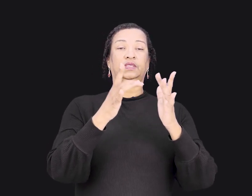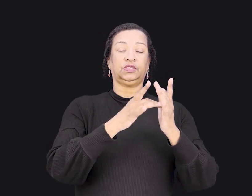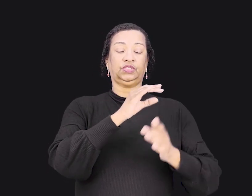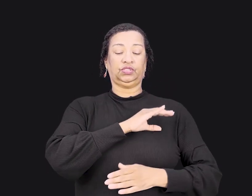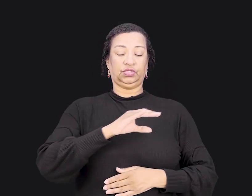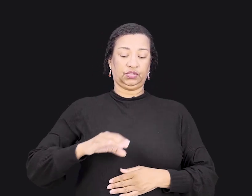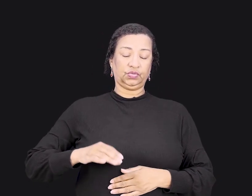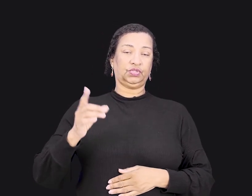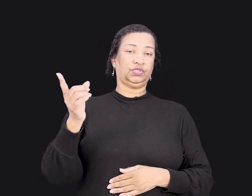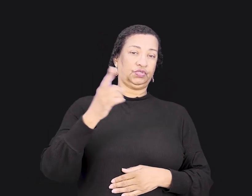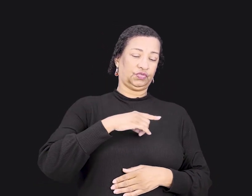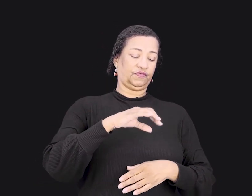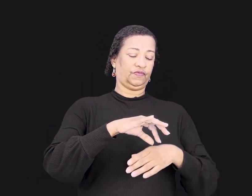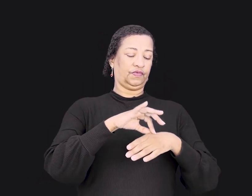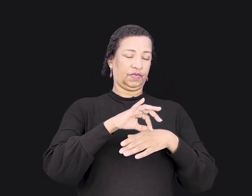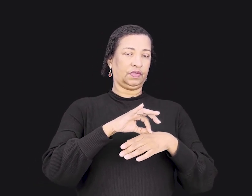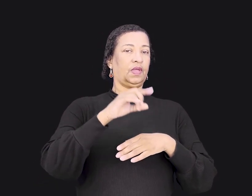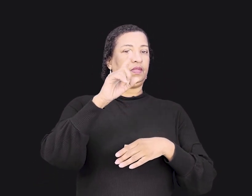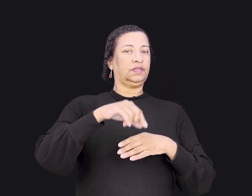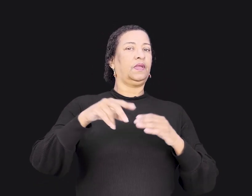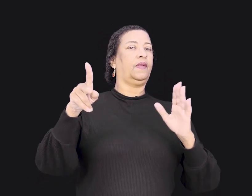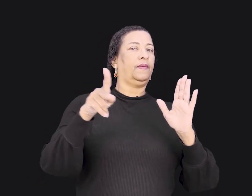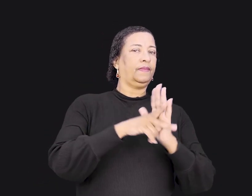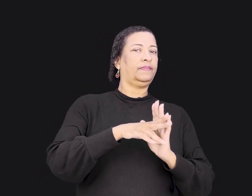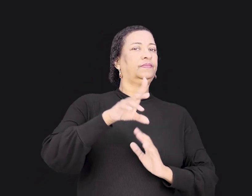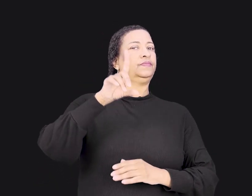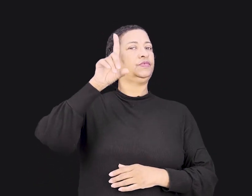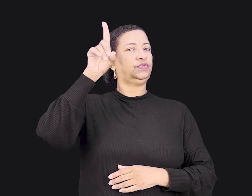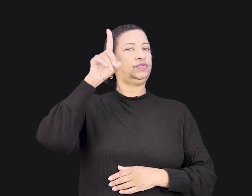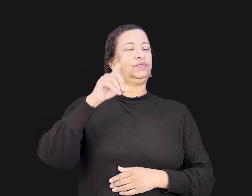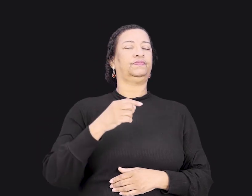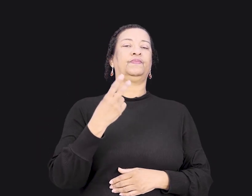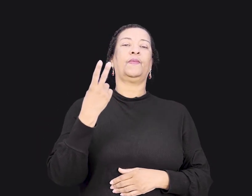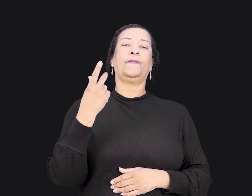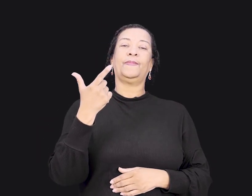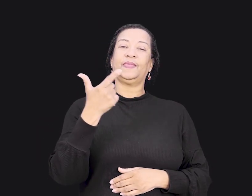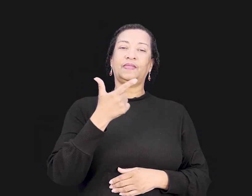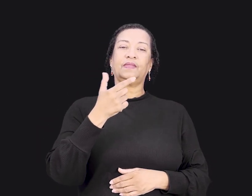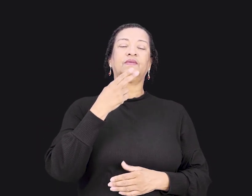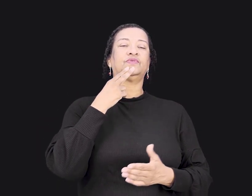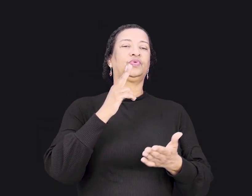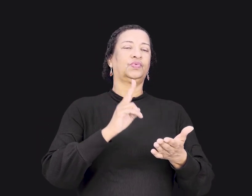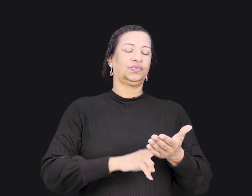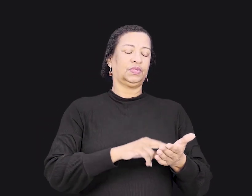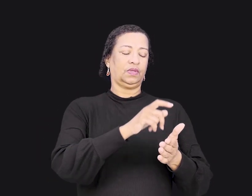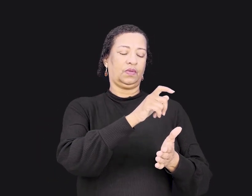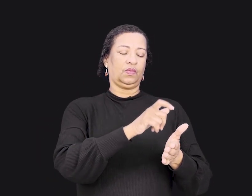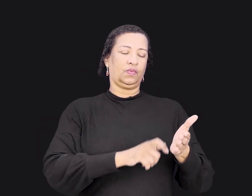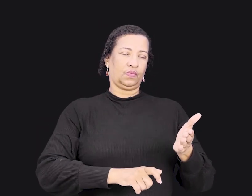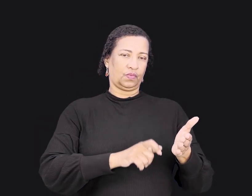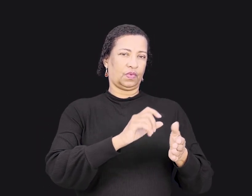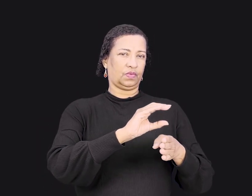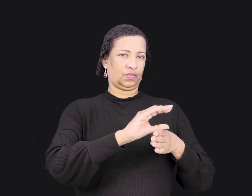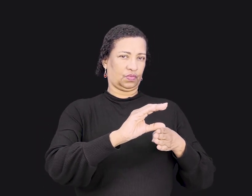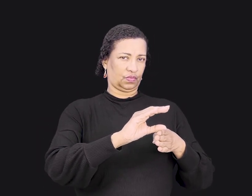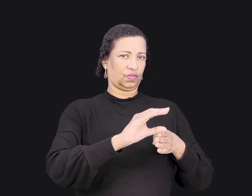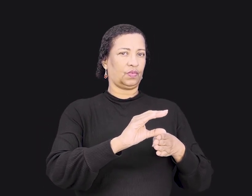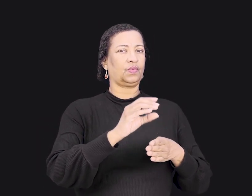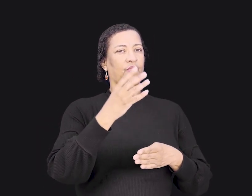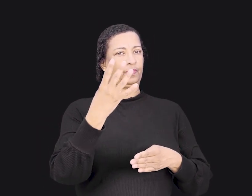veio em carne é de Deus. Na sua segunda carta aos Coríntios, capítulo 4, o apóstolo Paulo diz que as pessoas deste